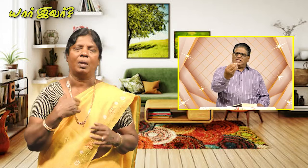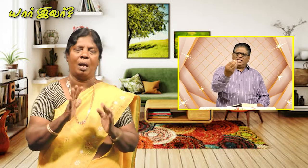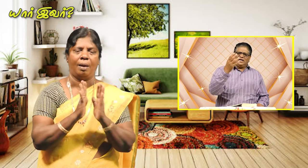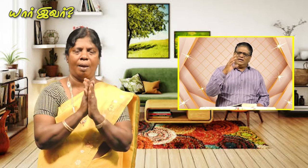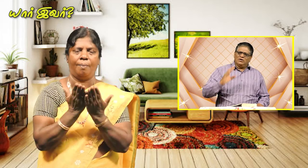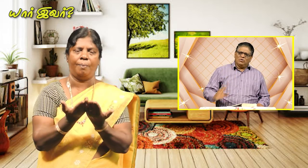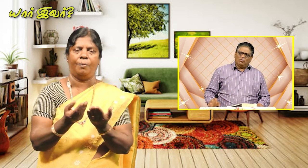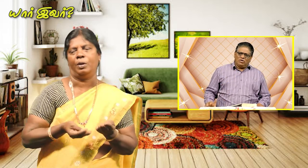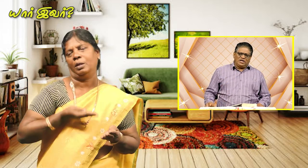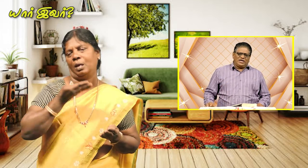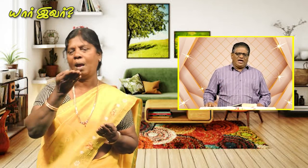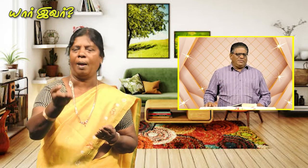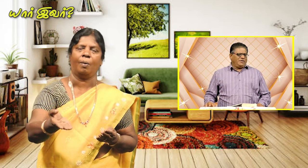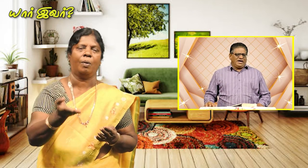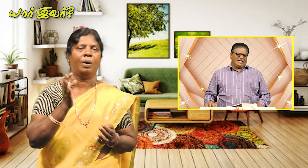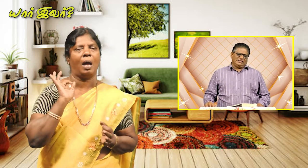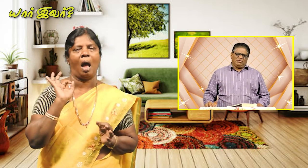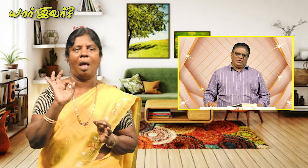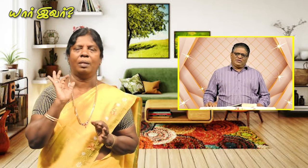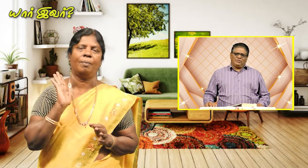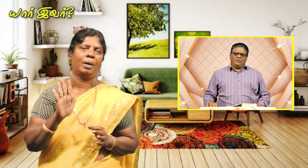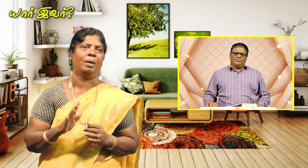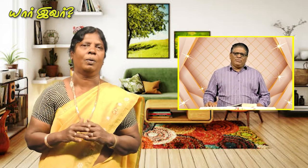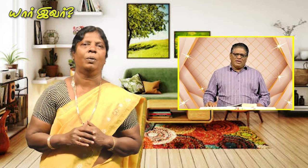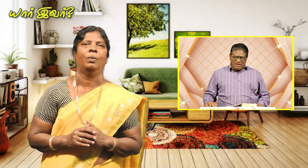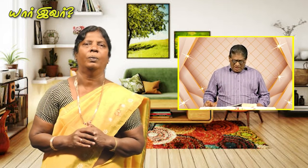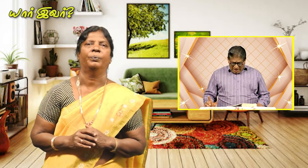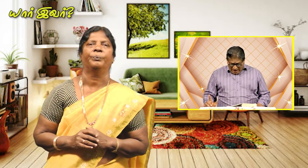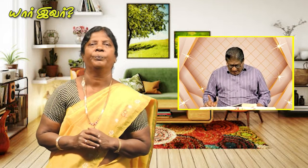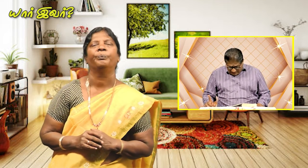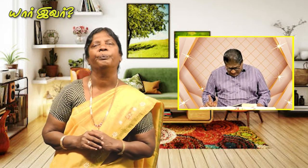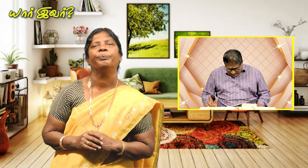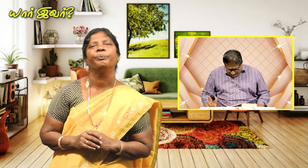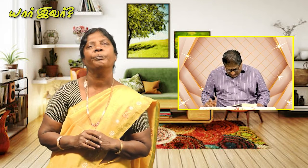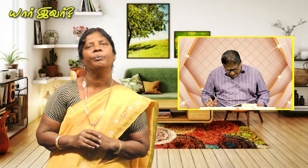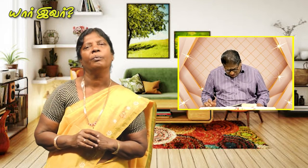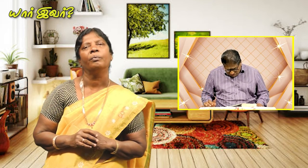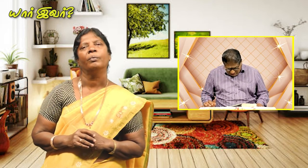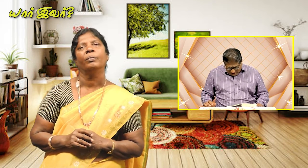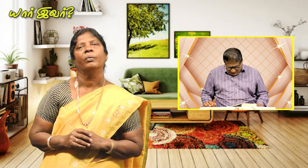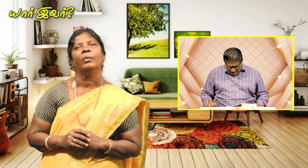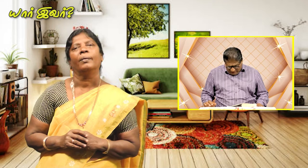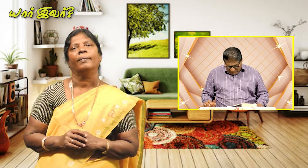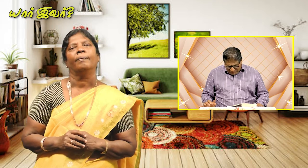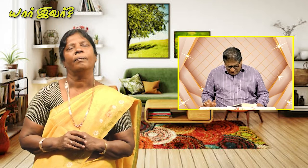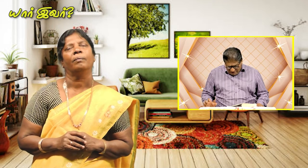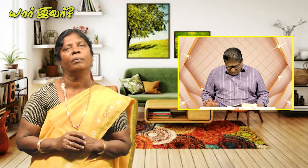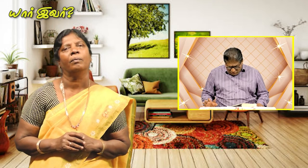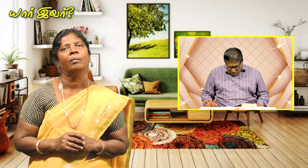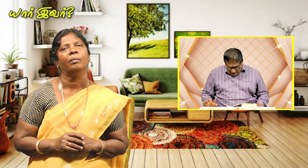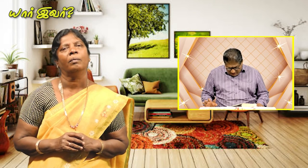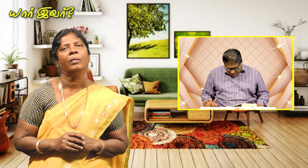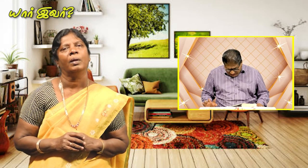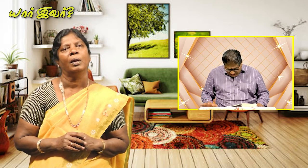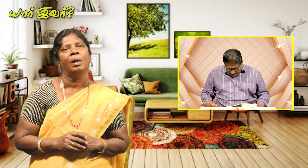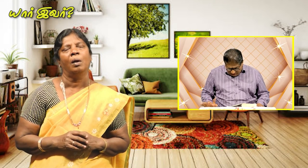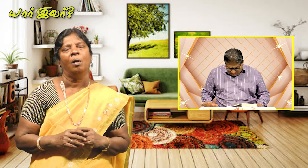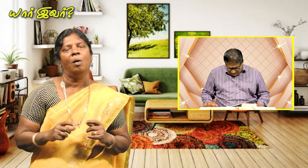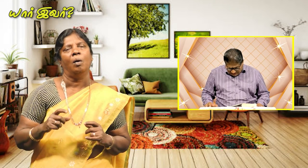இந்த பகுதியை உங்களுக்கு அனுப்ப ஆயத்தமாக இருக்கிறோம். அதில் அது என்ன